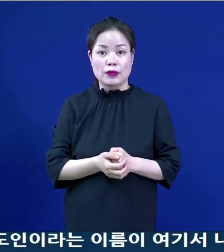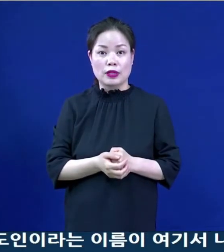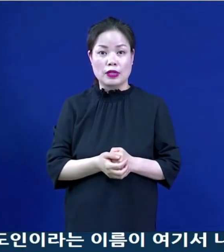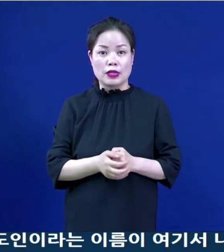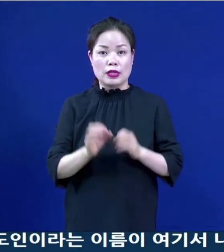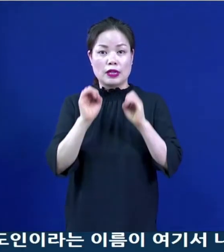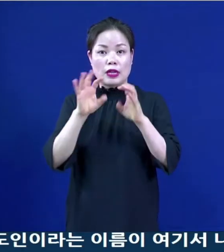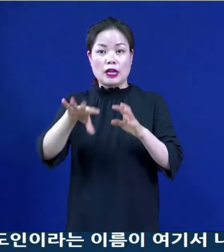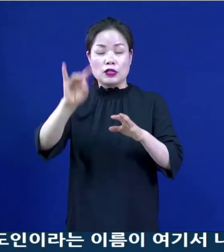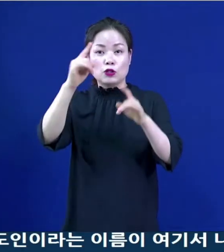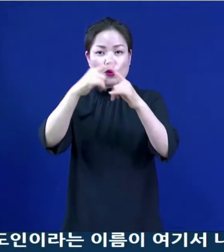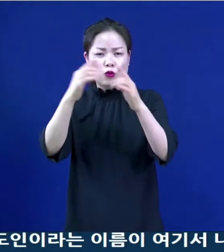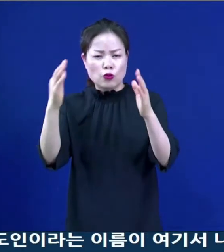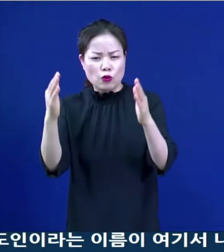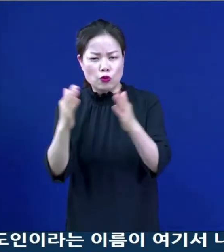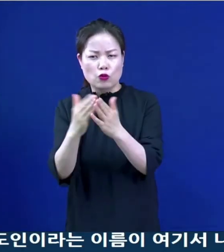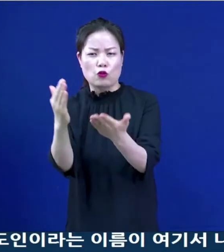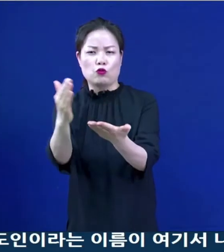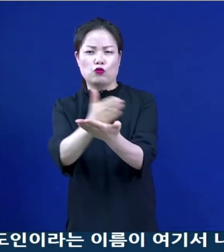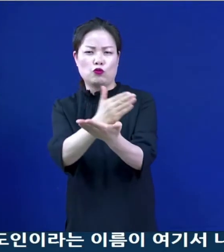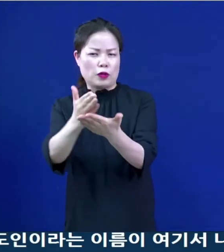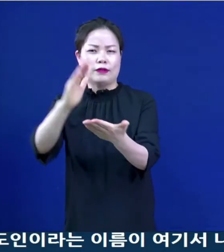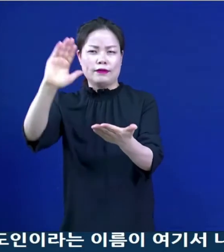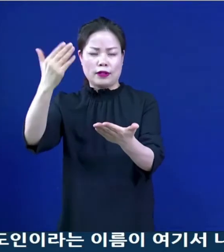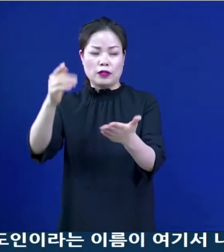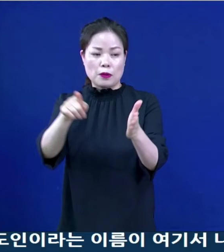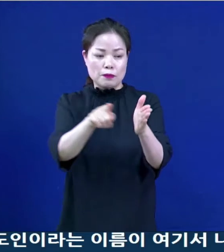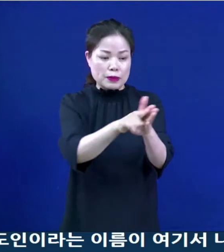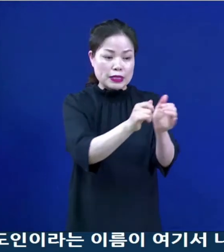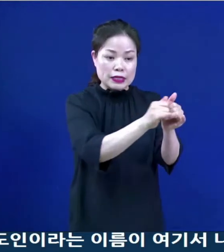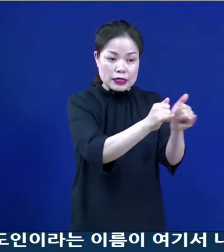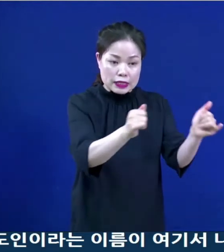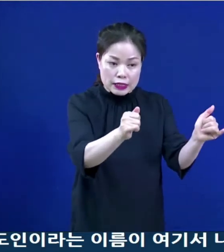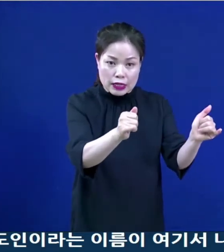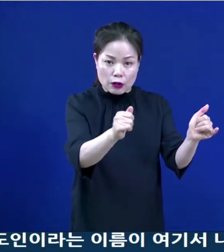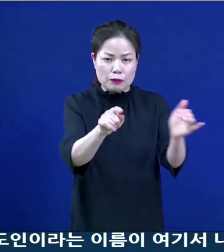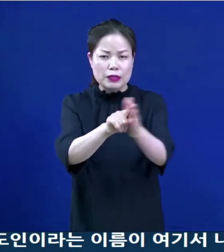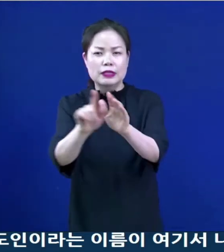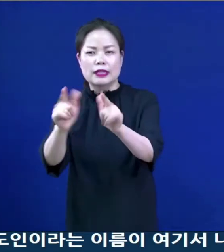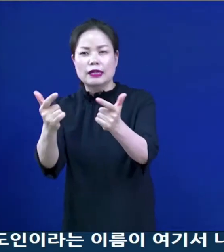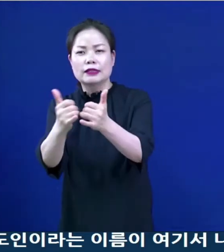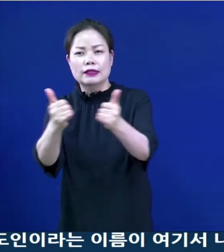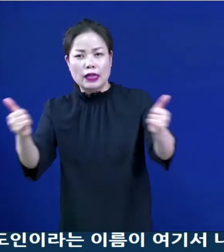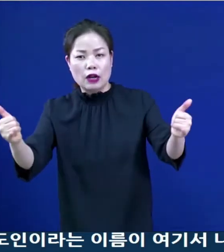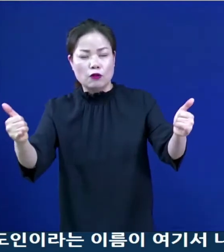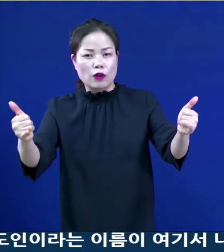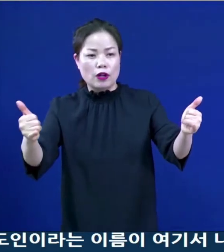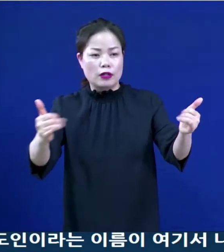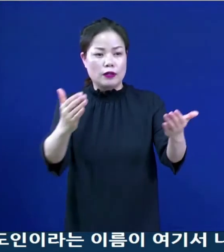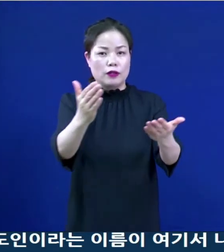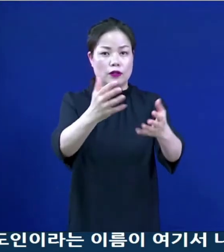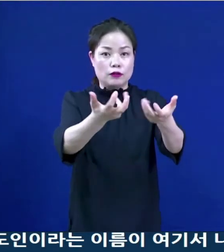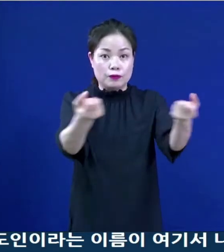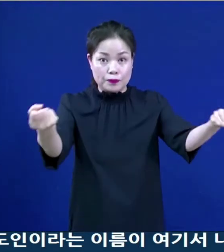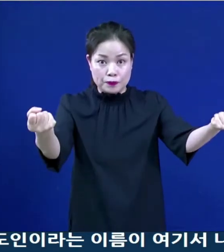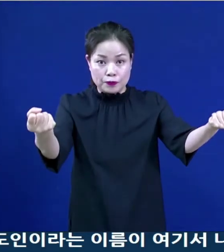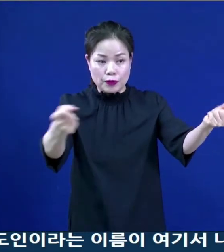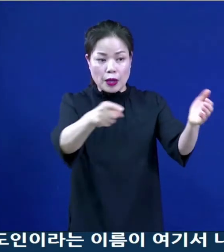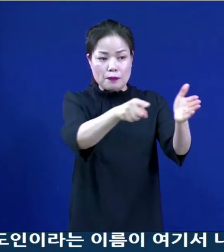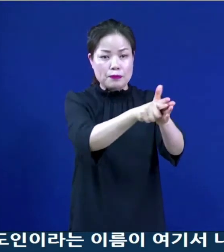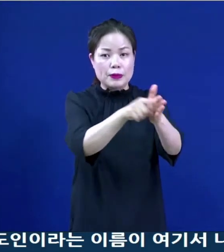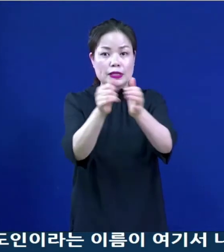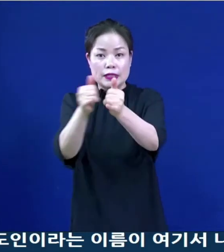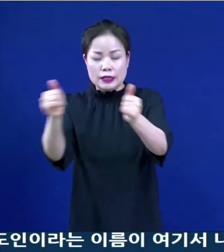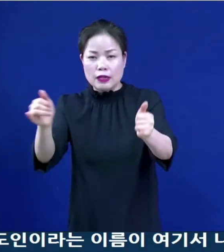안디옥에 있는 성도들이 구별이 되어졌다 그런 겁니다. 믿지 않은 사람들과 삶이 구별이 되어져서 믿는